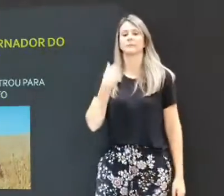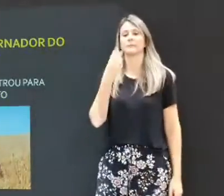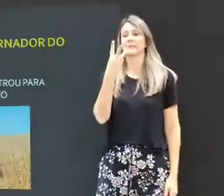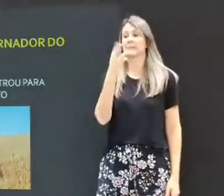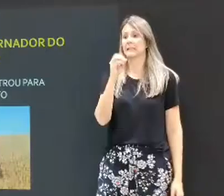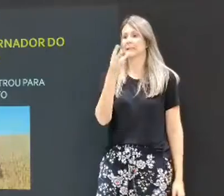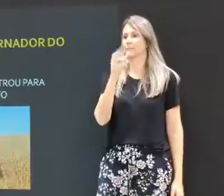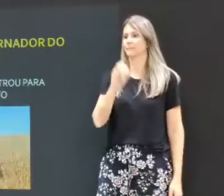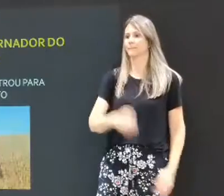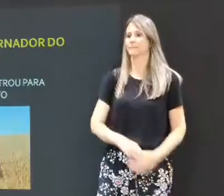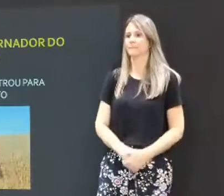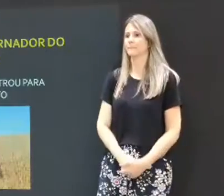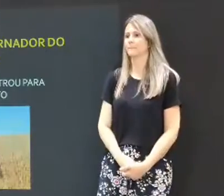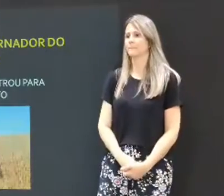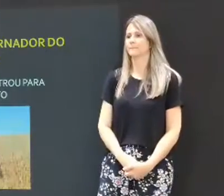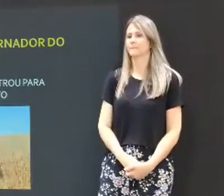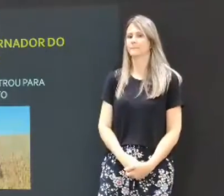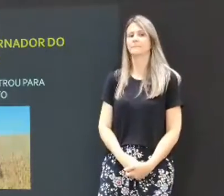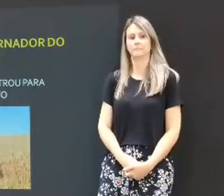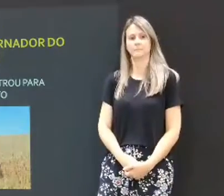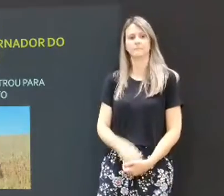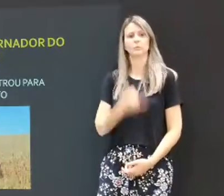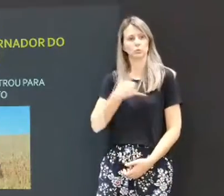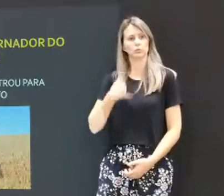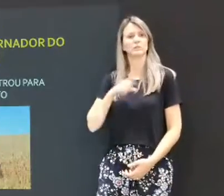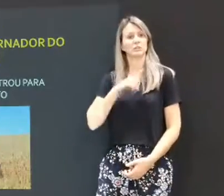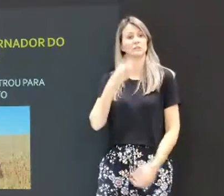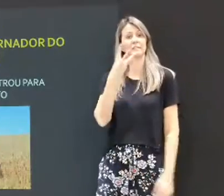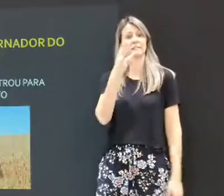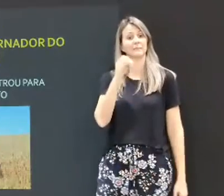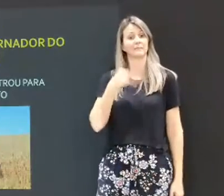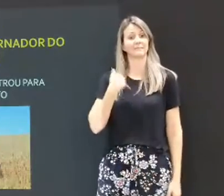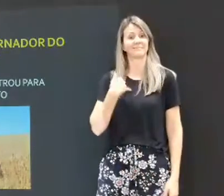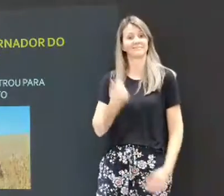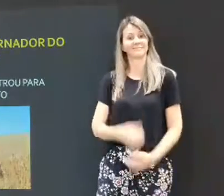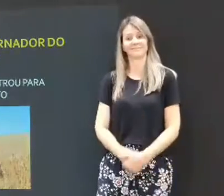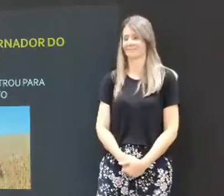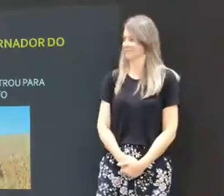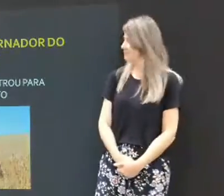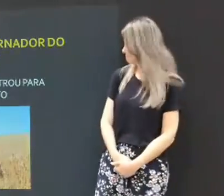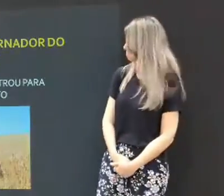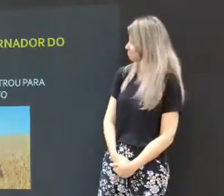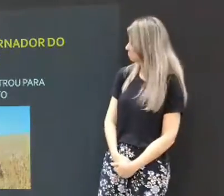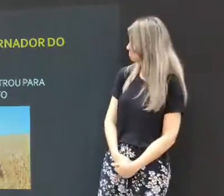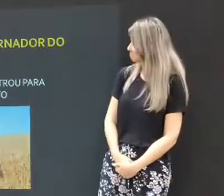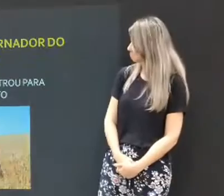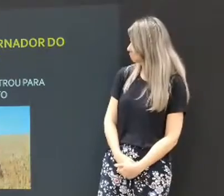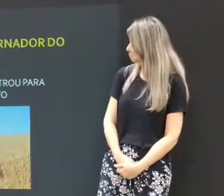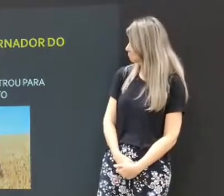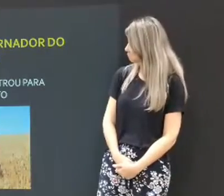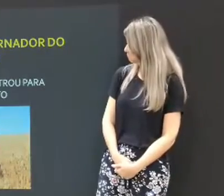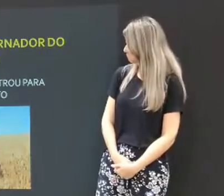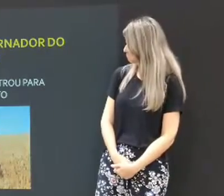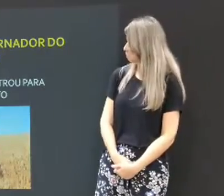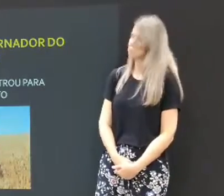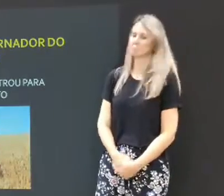sempre teve esse cuidado. José, ele tinha 30 anos quando ele foi denominado governador do Egito.